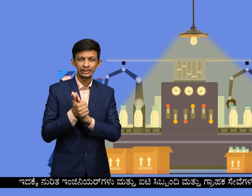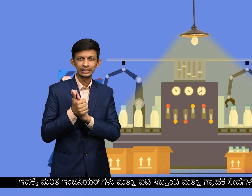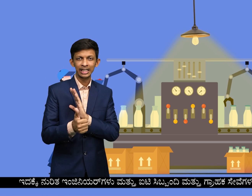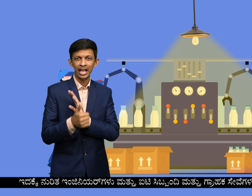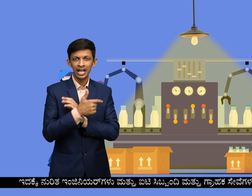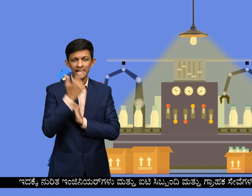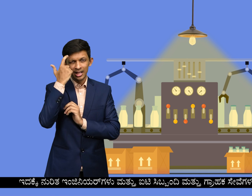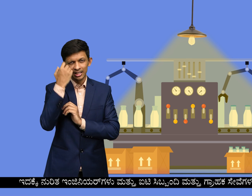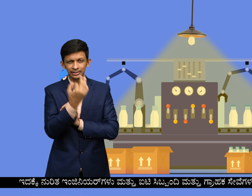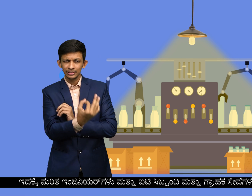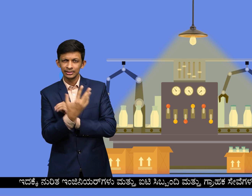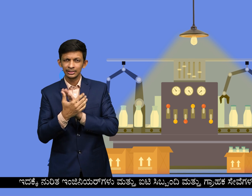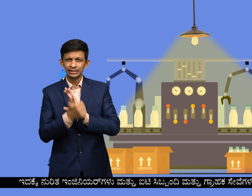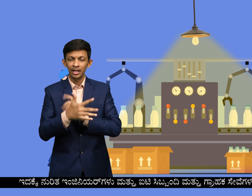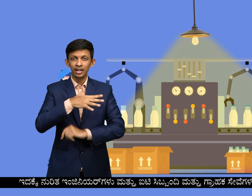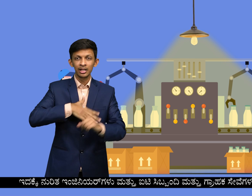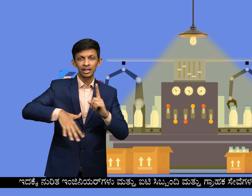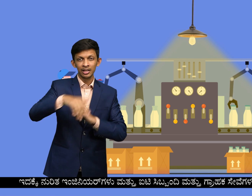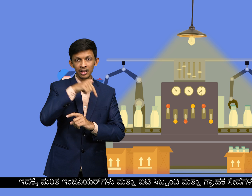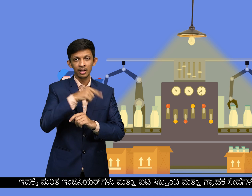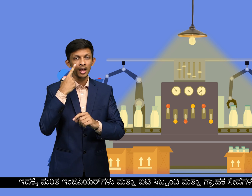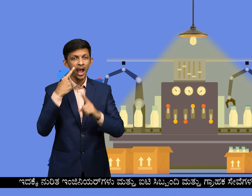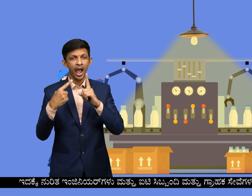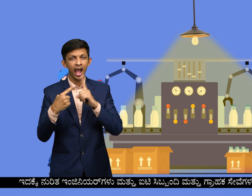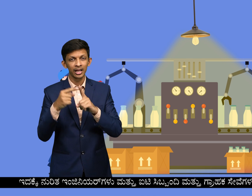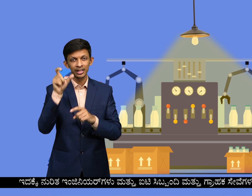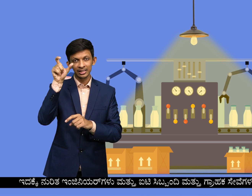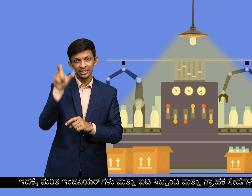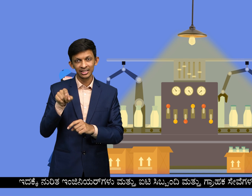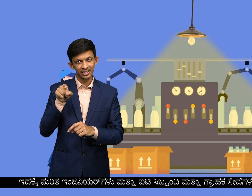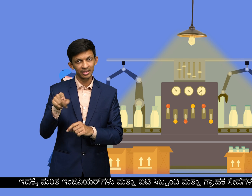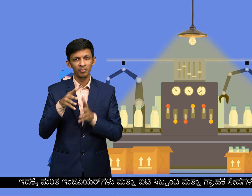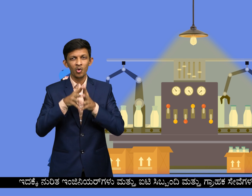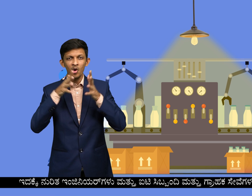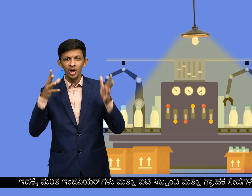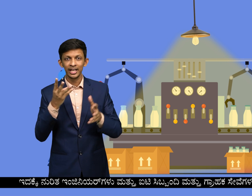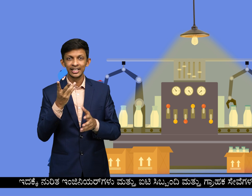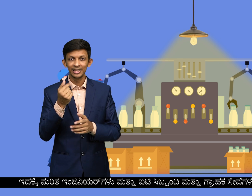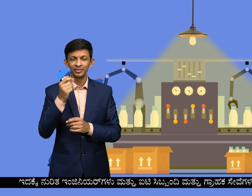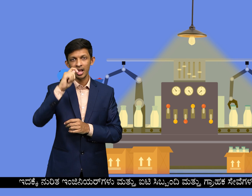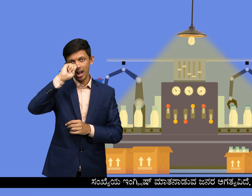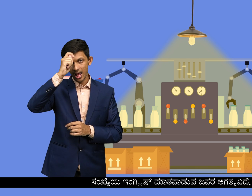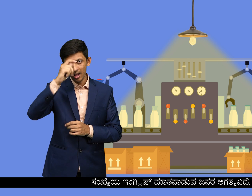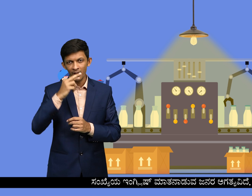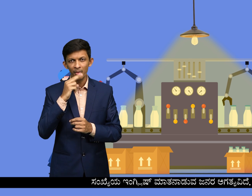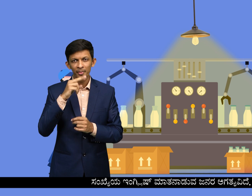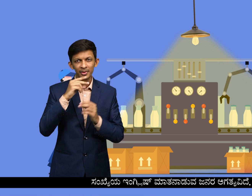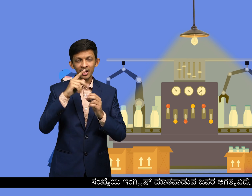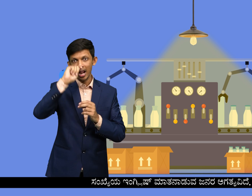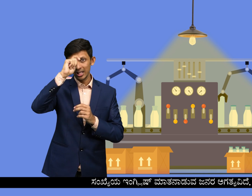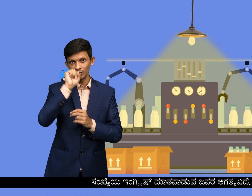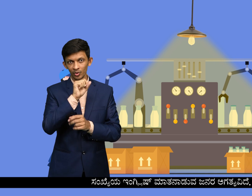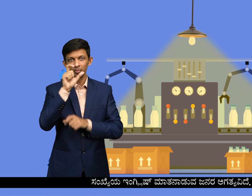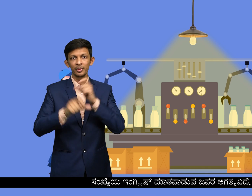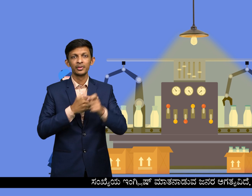ಇದಕ್ಕೆ ನುರಿತ ಇಂಜಿನಿಯರ್ಗಳು ಮತ್ತು ಐಟಿ ಸಿಬ್ಬಂದಿ ಮತ್ತು ಗ್ರಾಹಕ ಸೇವೆಗಳನ್ನು ಒದಗಿಸುವ ಹೆಚ್ಚಿನ ಸಂಖ್ಯೆಯ